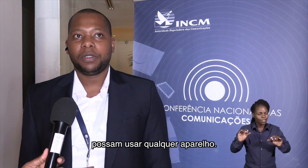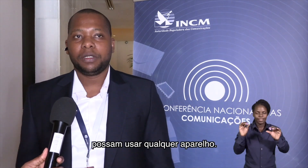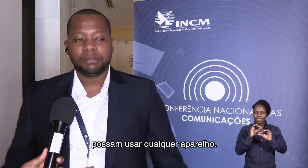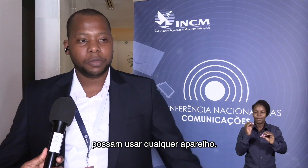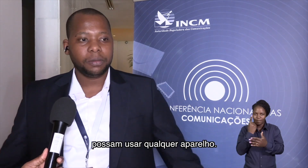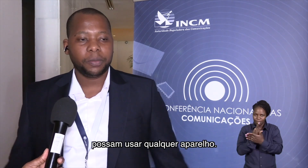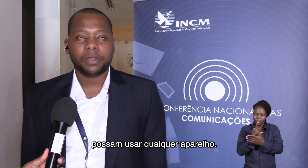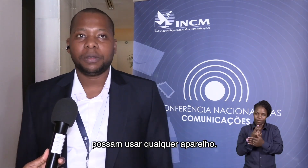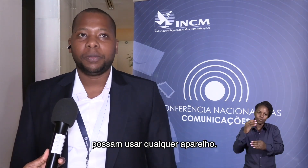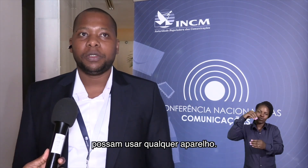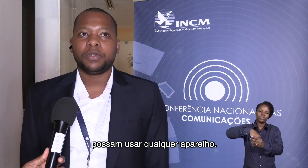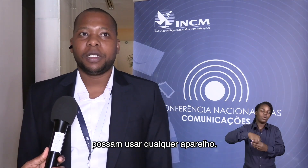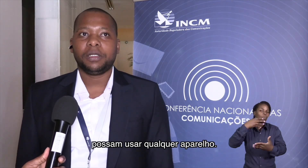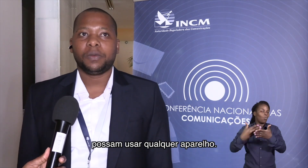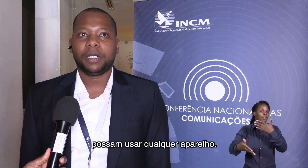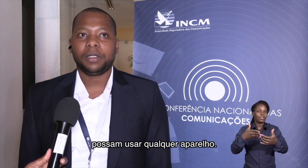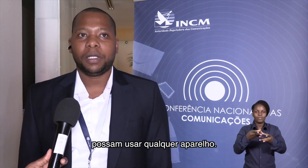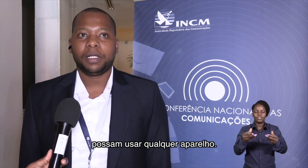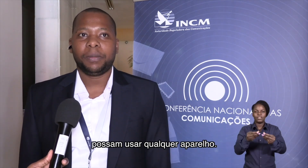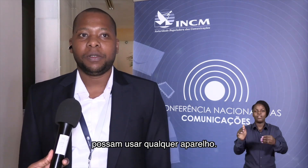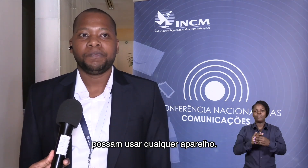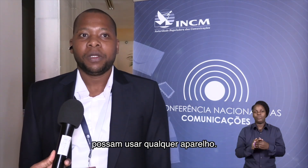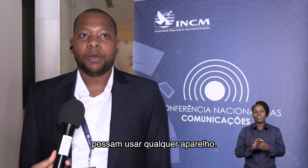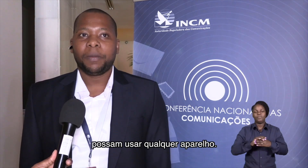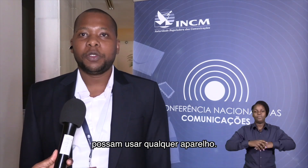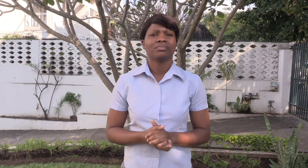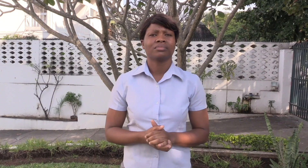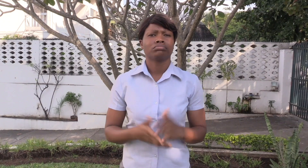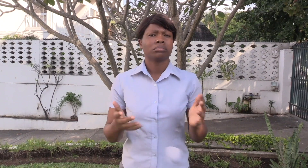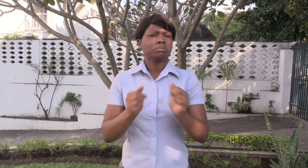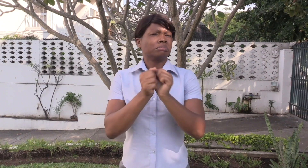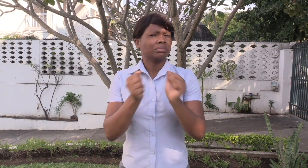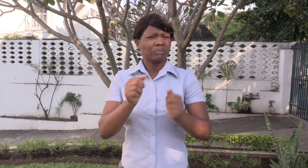podem usar qualquer aparelho. Então, obviamente.